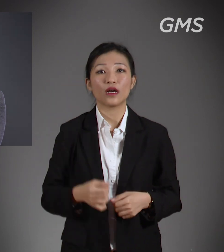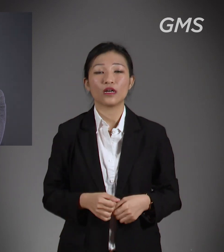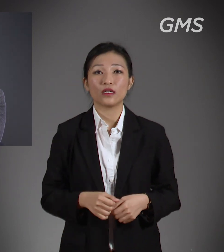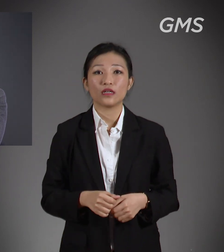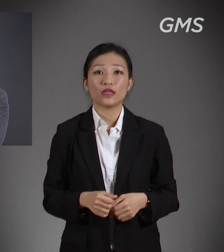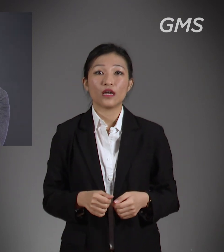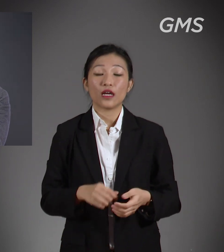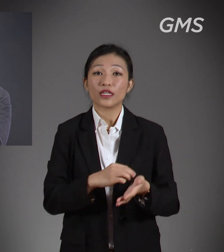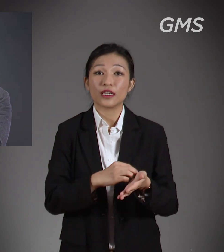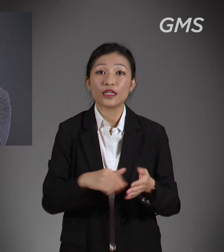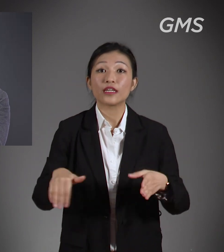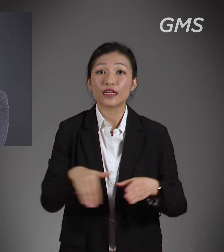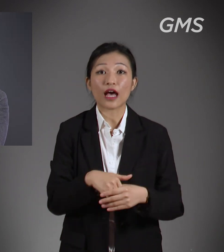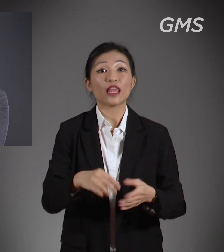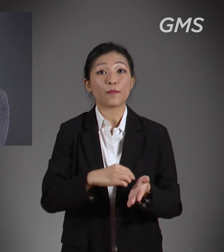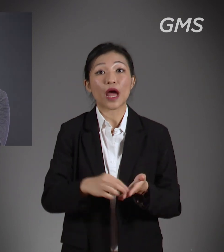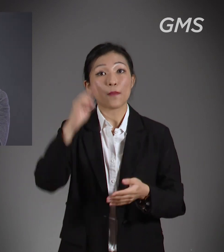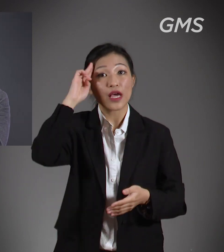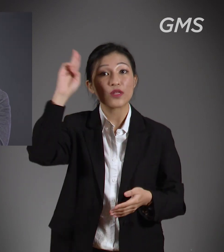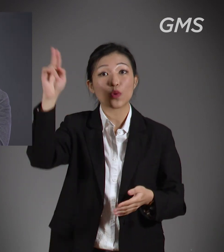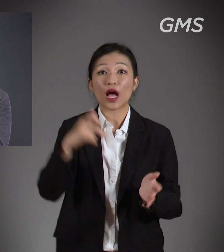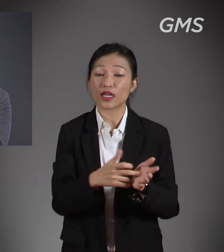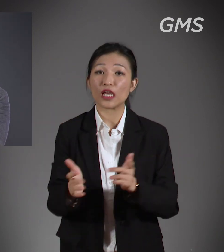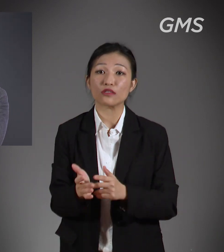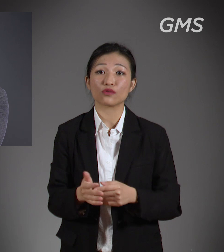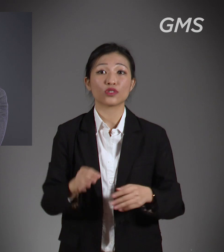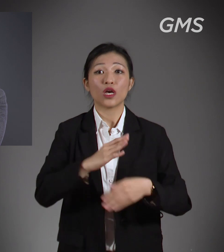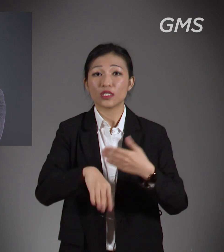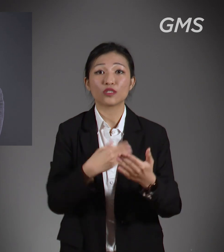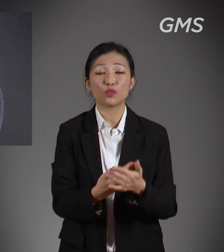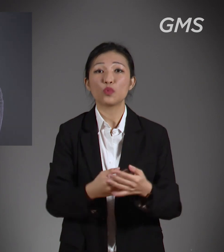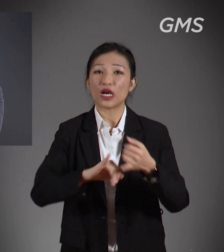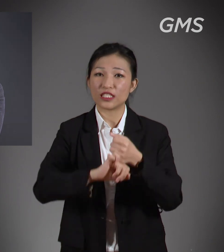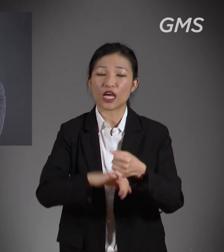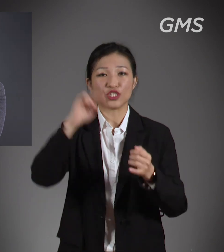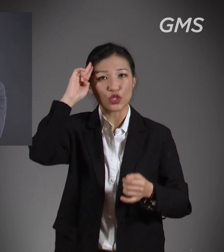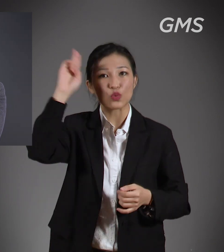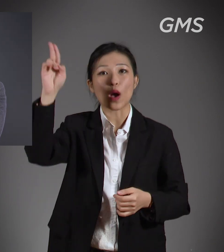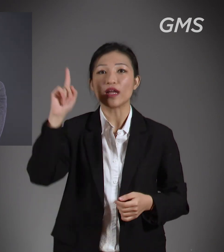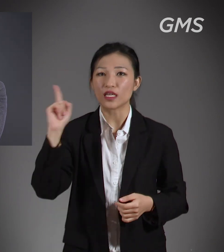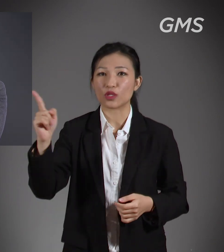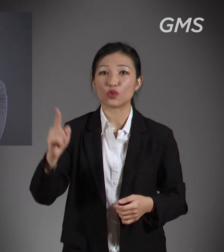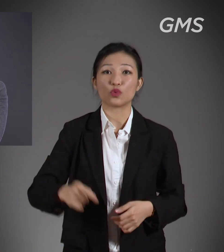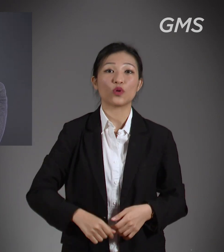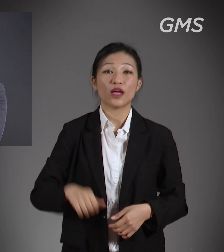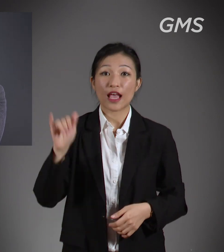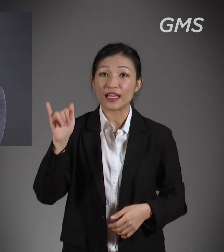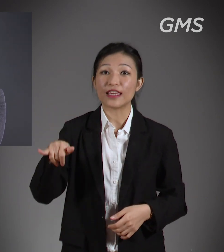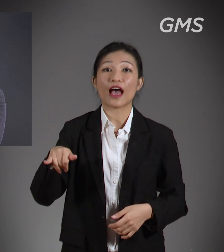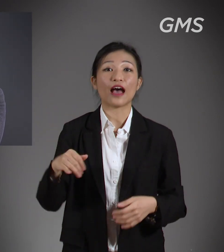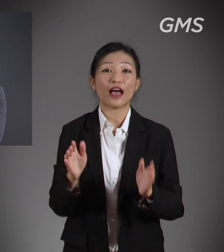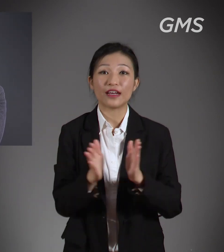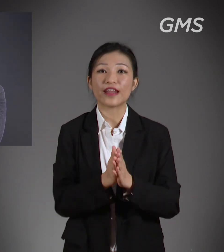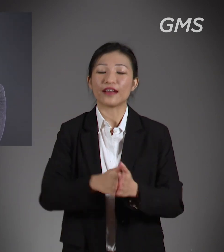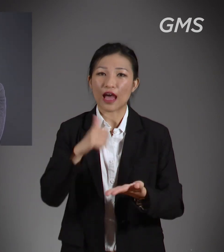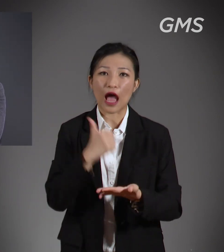Allah itu ya dan amin. Tidak ada yang katanya moga-moga, tetapi semua ada di